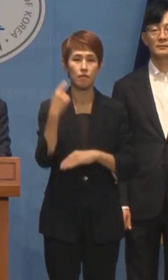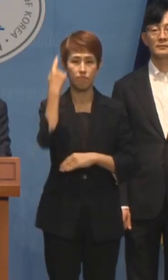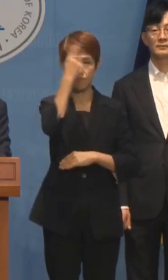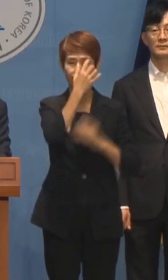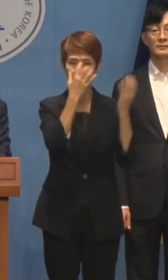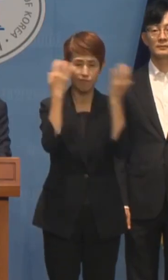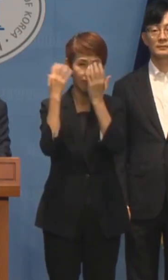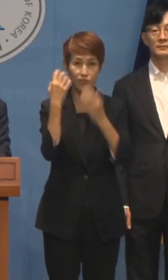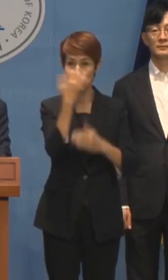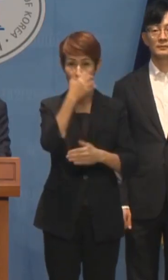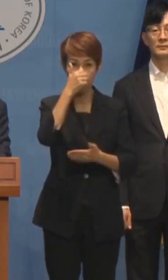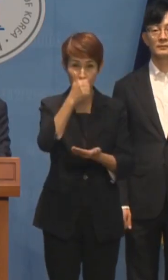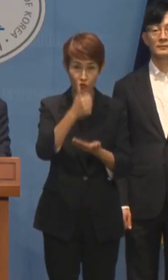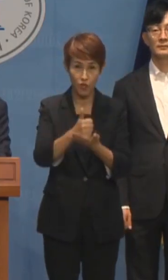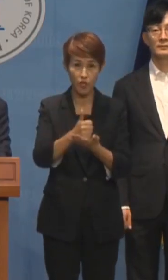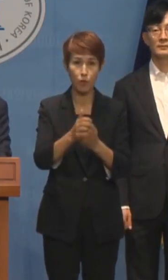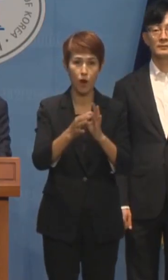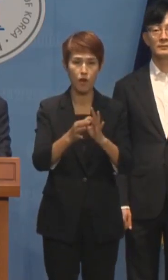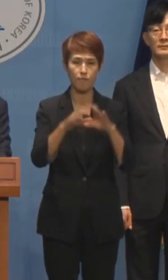논의해 왔습니다.